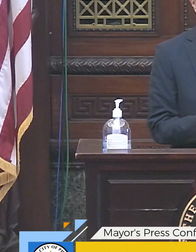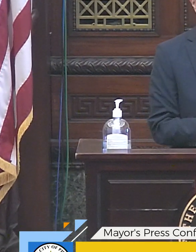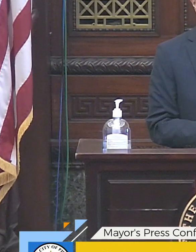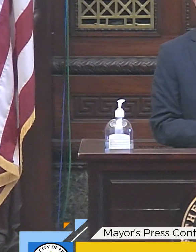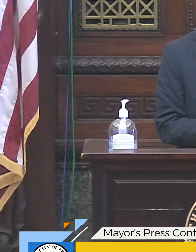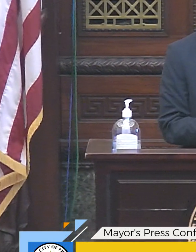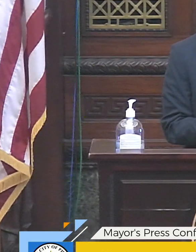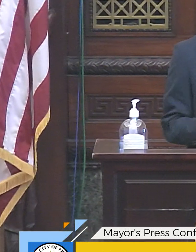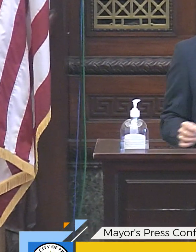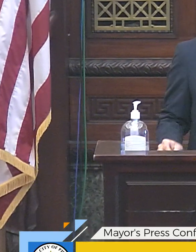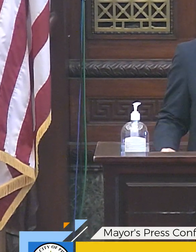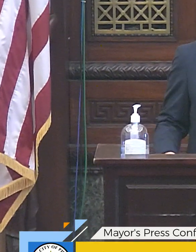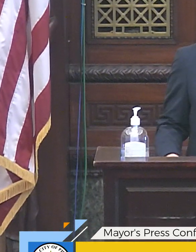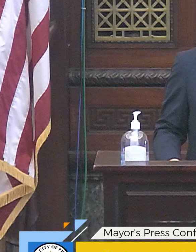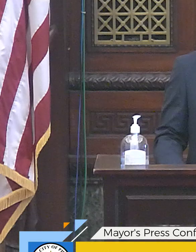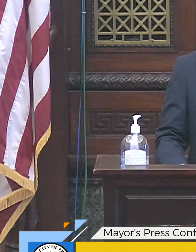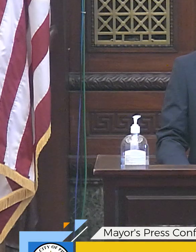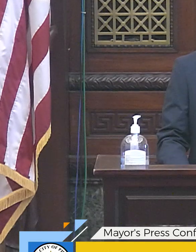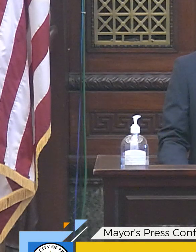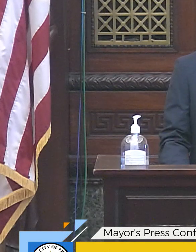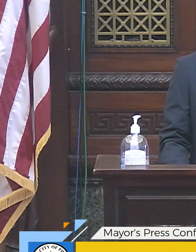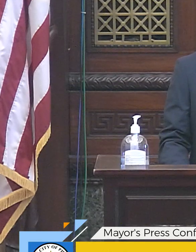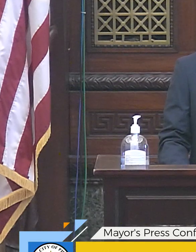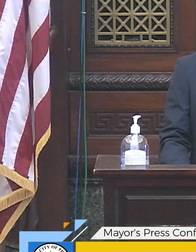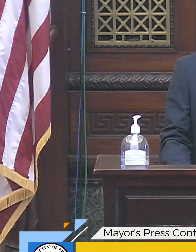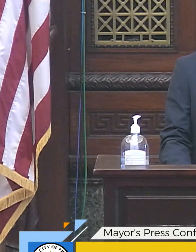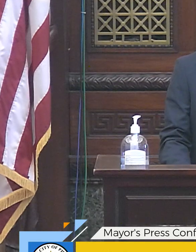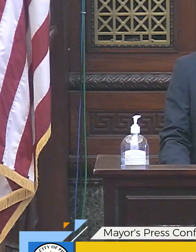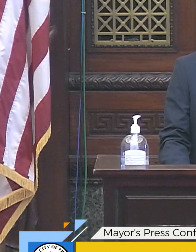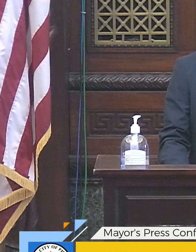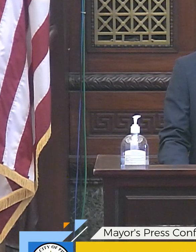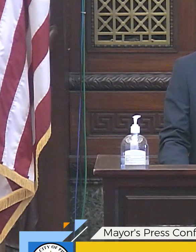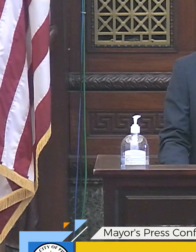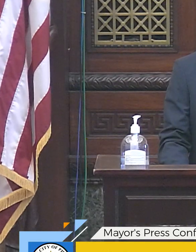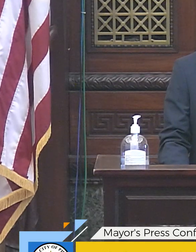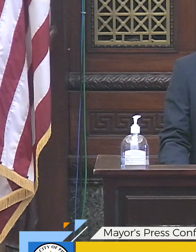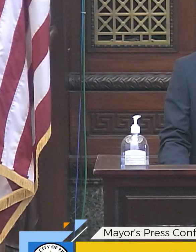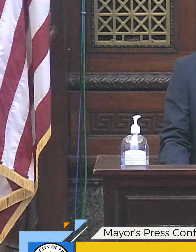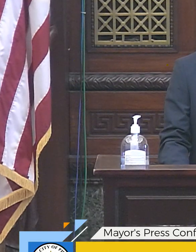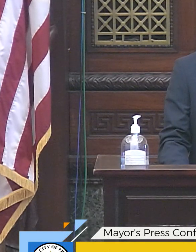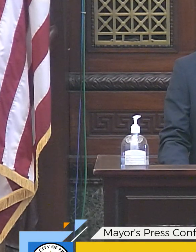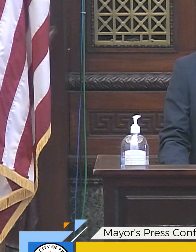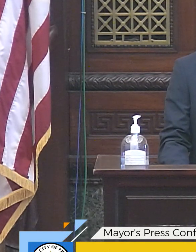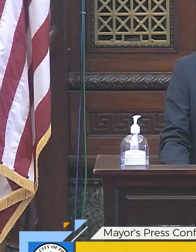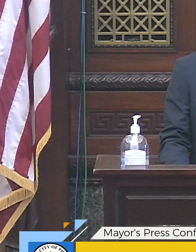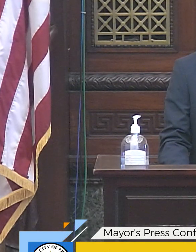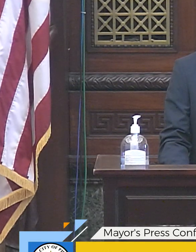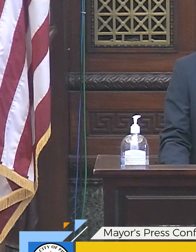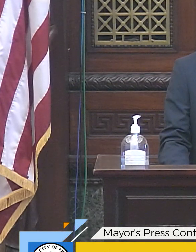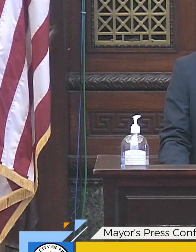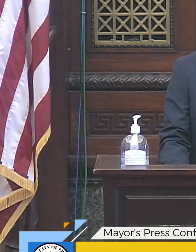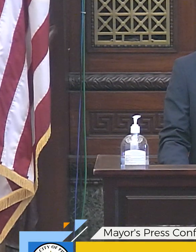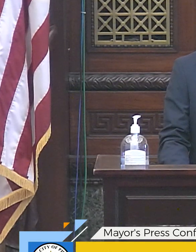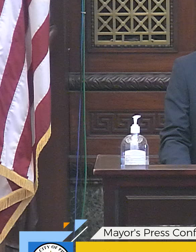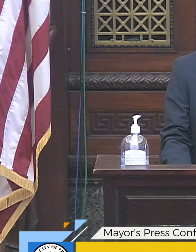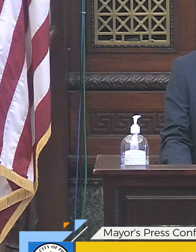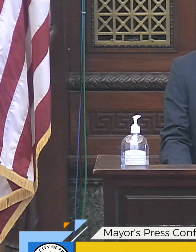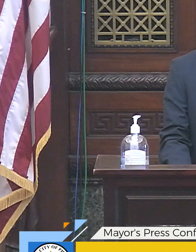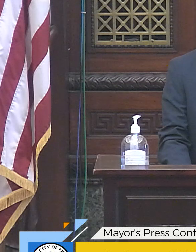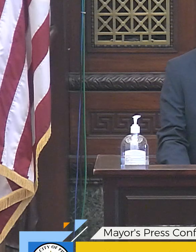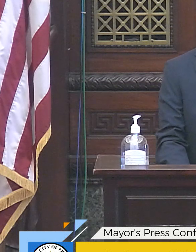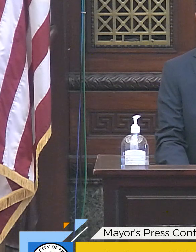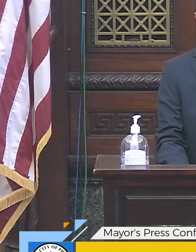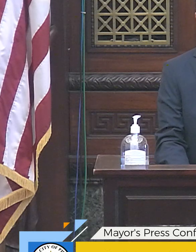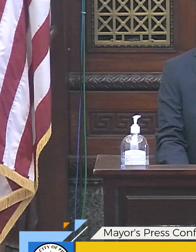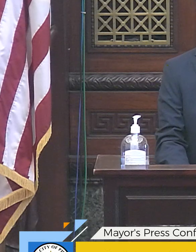Buenas tardes. Según continuamos respondiendo a la pandemia del COVID-19, algunos residentes habrán notado que el ajustarse